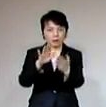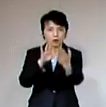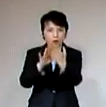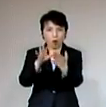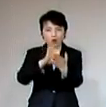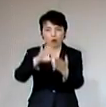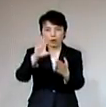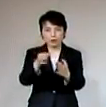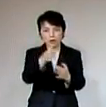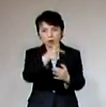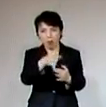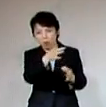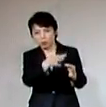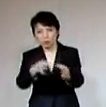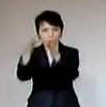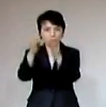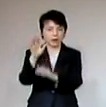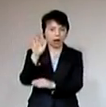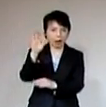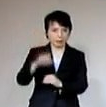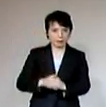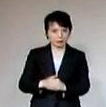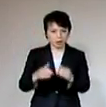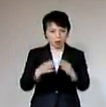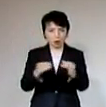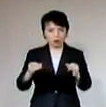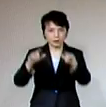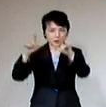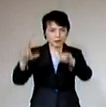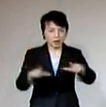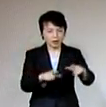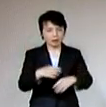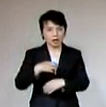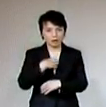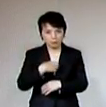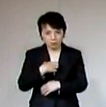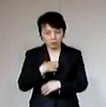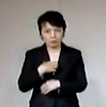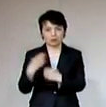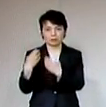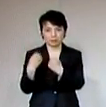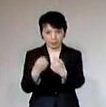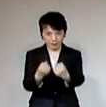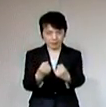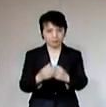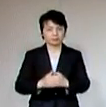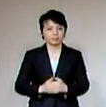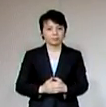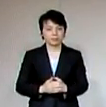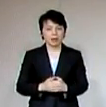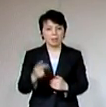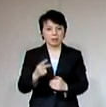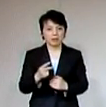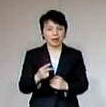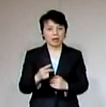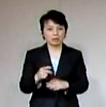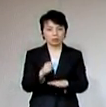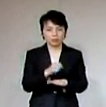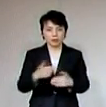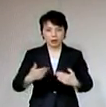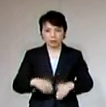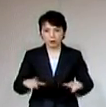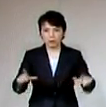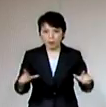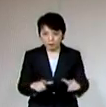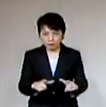消費税の大増税です。国民生活は苦しくなる一方です。そして極端な少子高